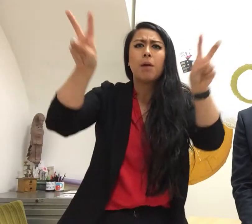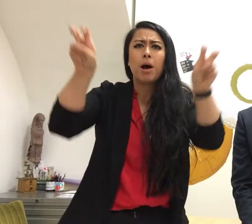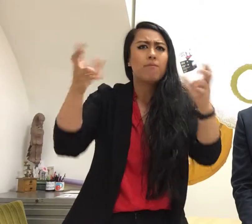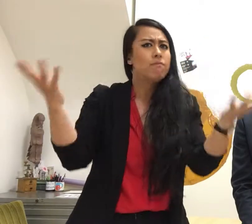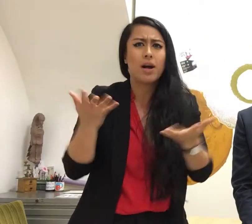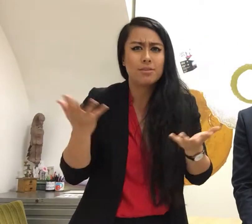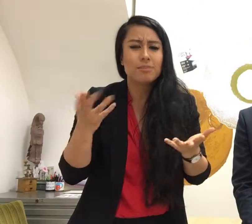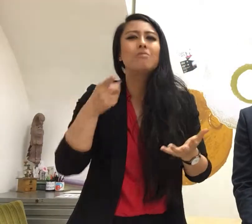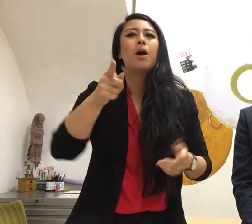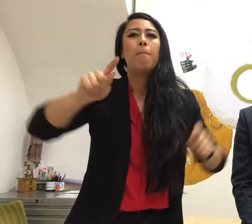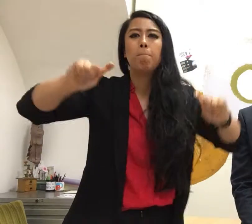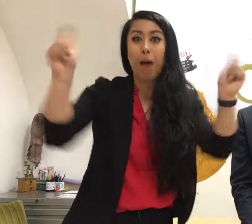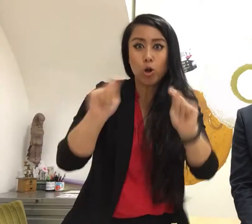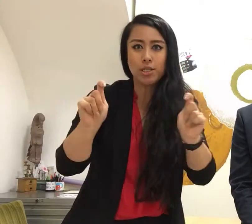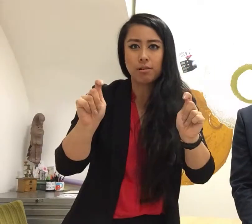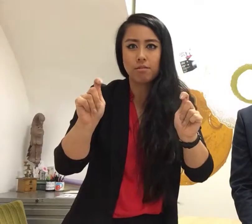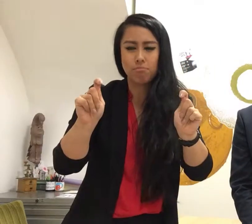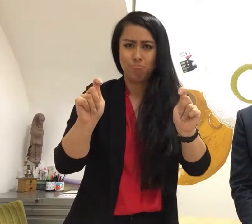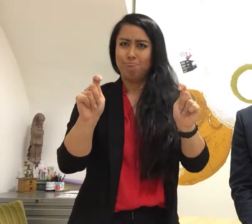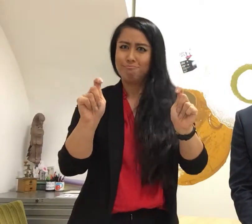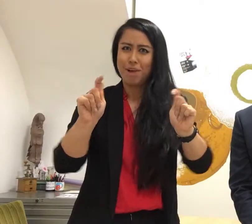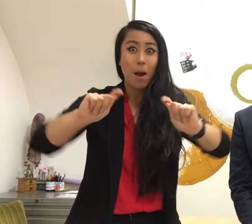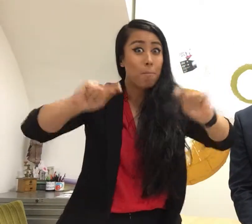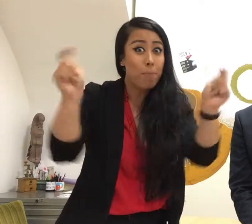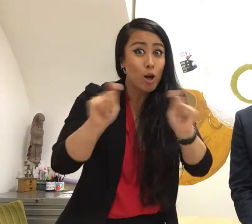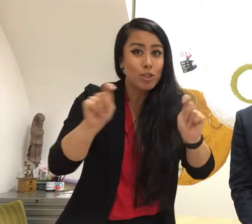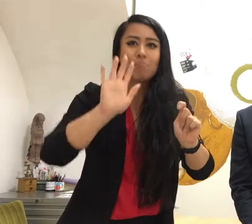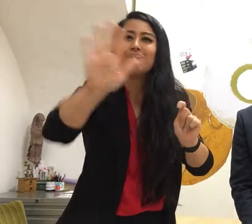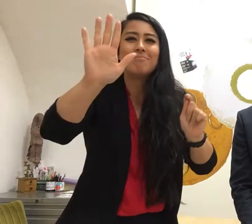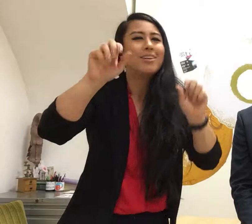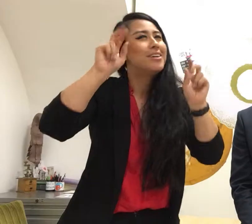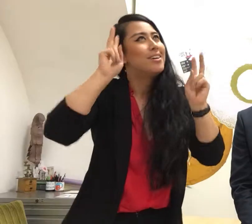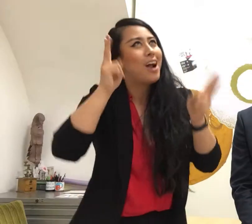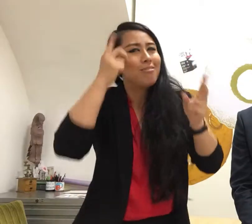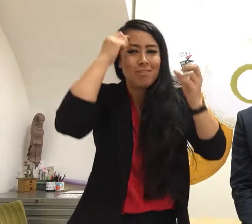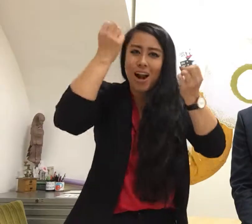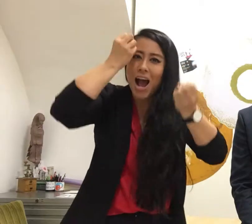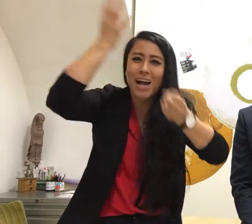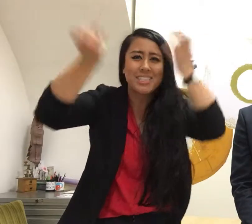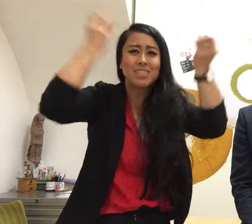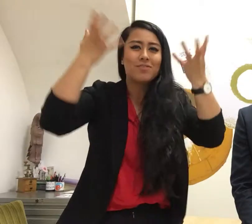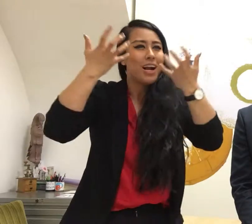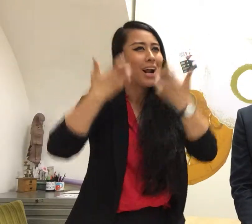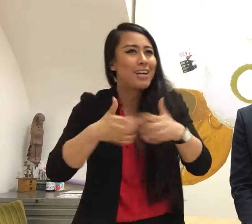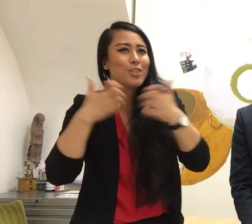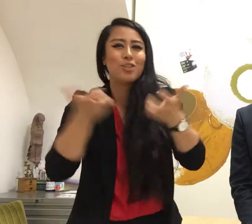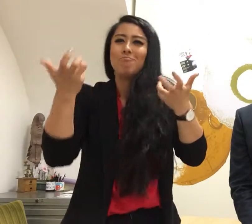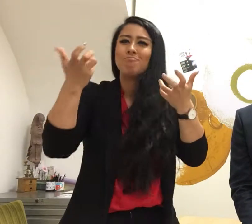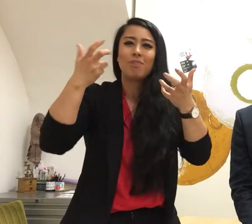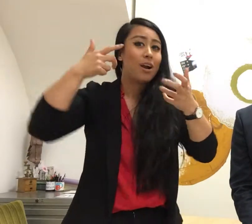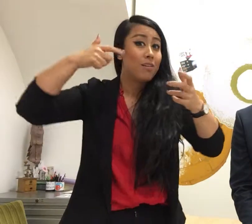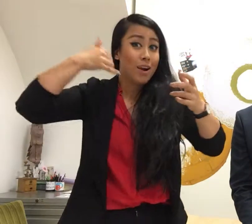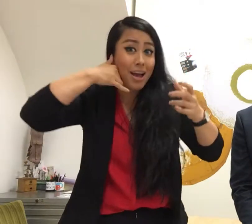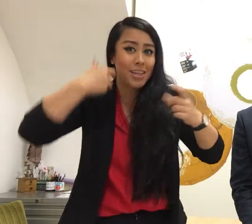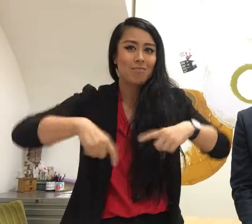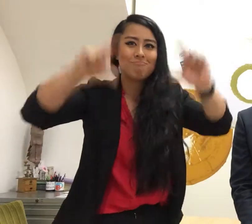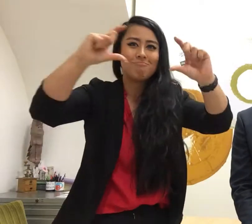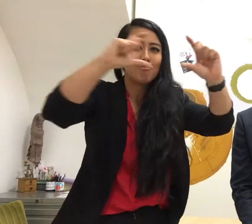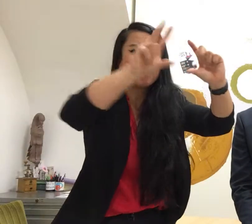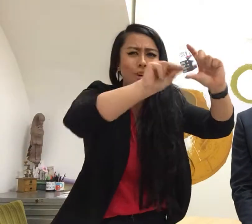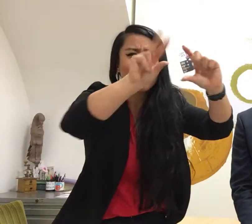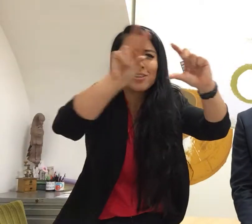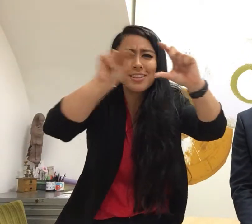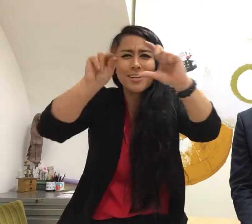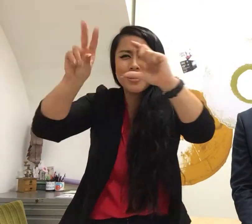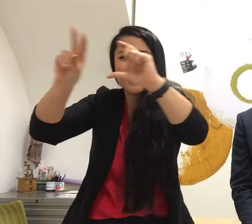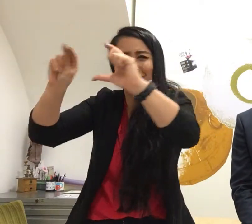Thema Handyfilm. Und zum Thema haben wir uns genommen das Thema Pause. Und beim Thema Pause wollen wir ganz kreativ